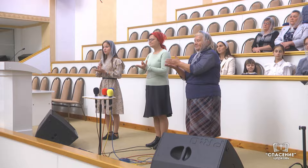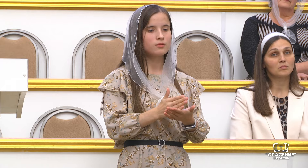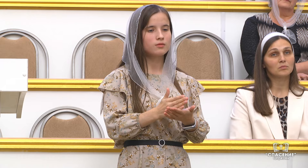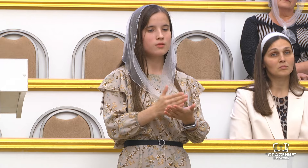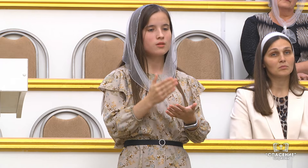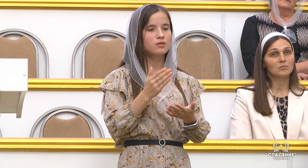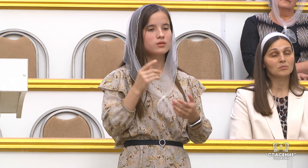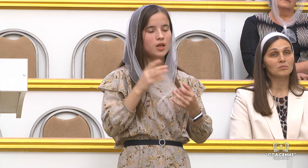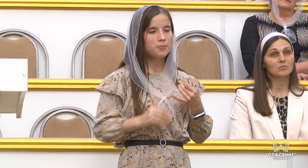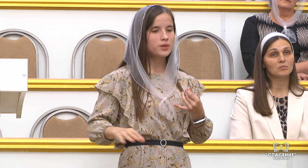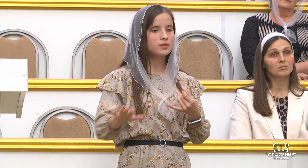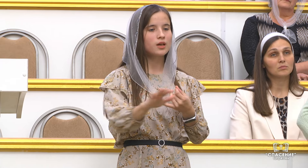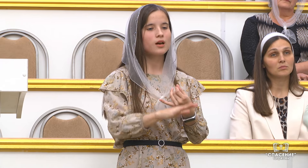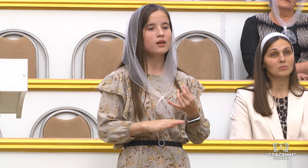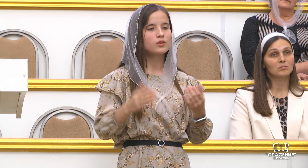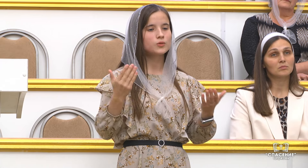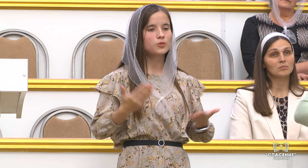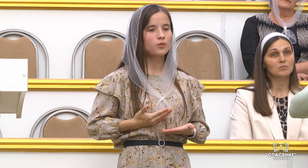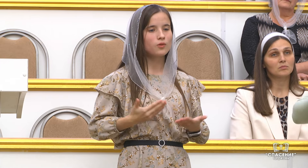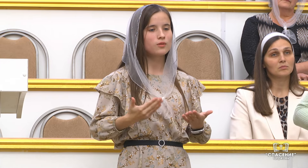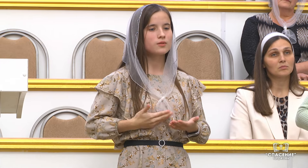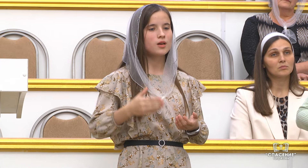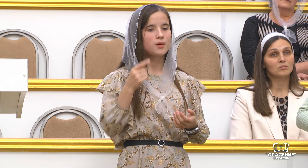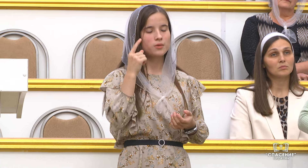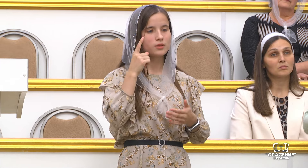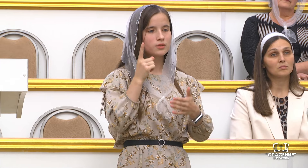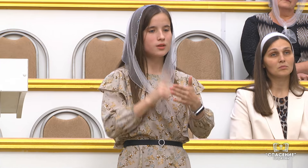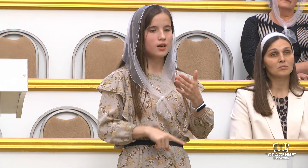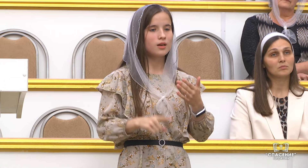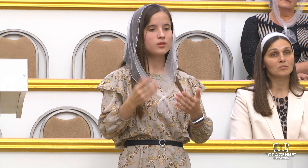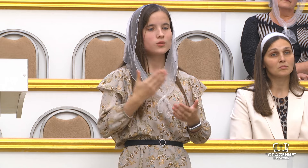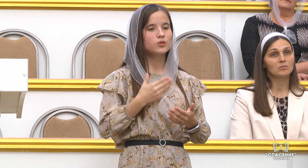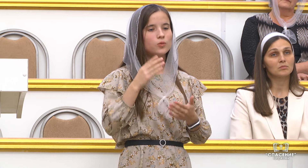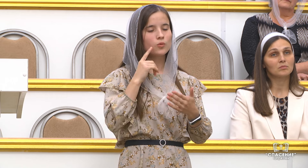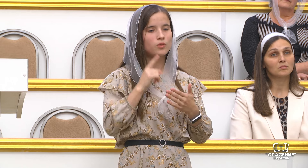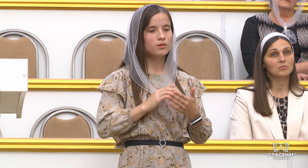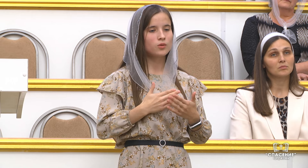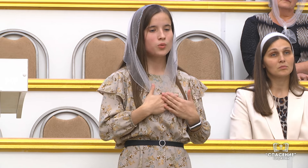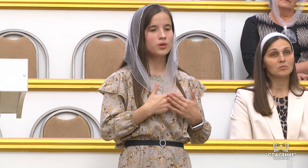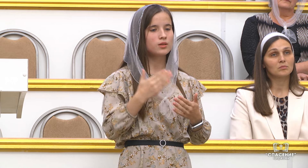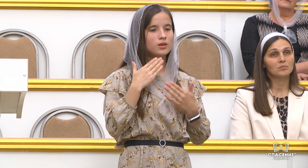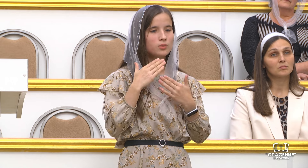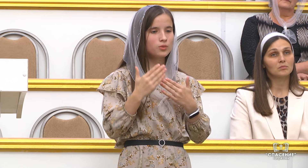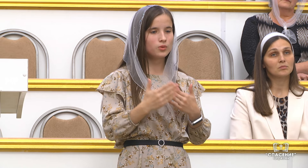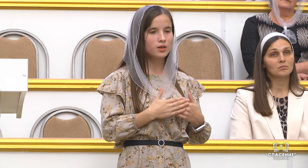На земле живу я, веря и любя, любя.